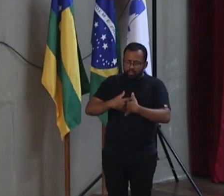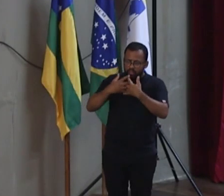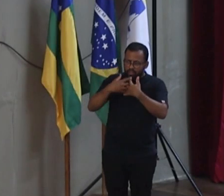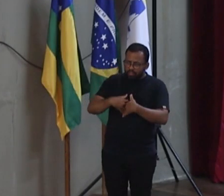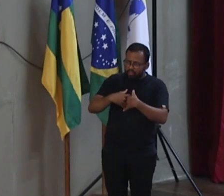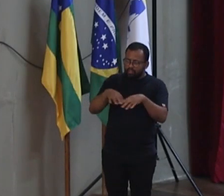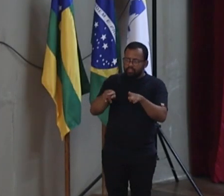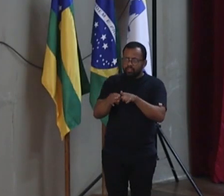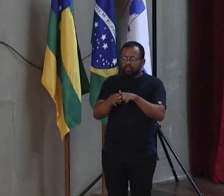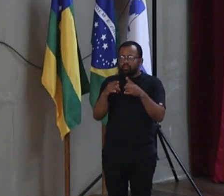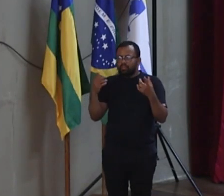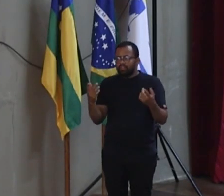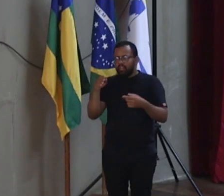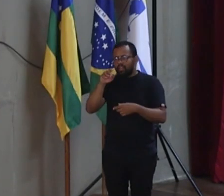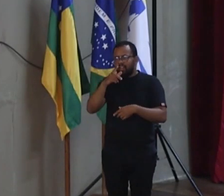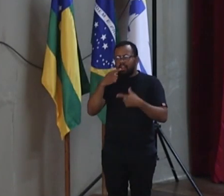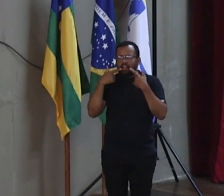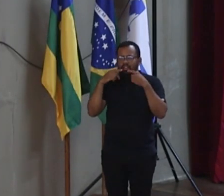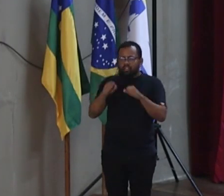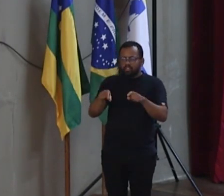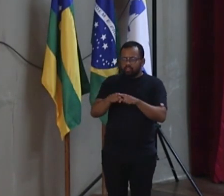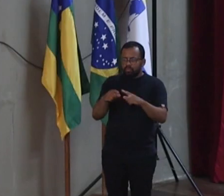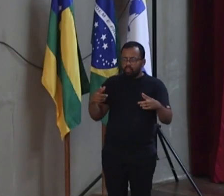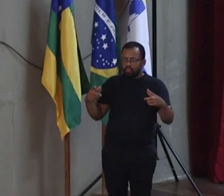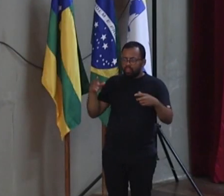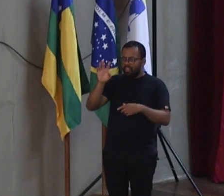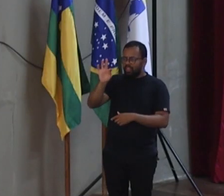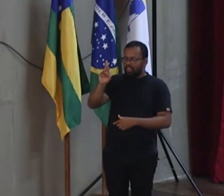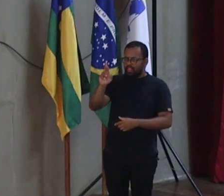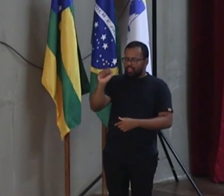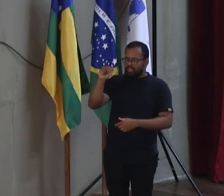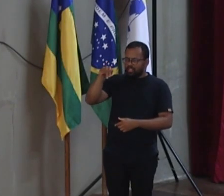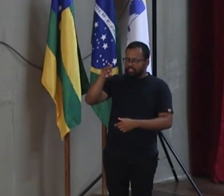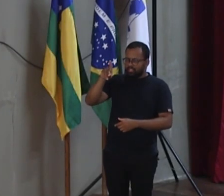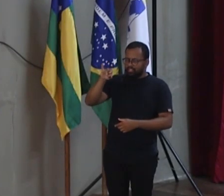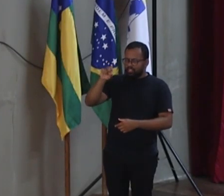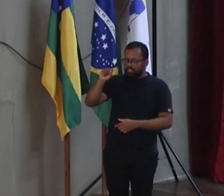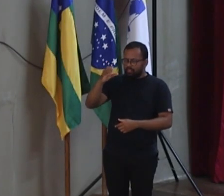LA e sobre a LA e a transdisciplinaridade, né?